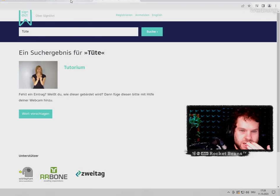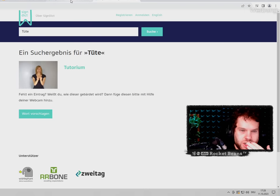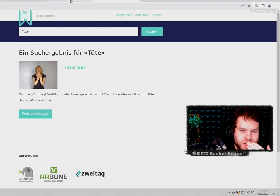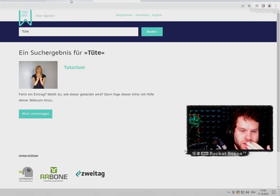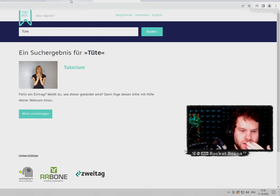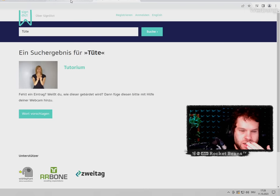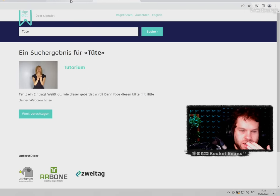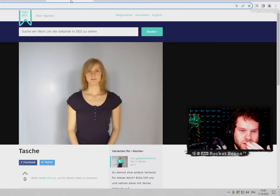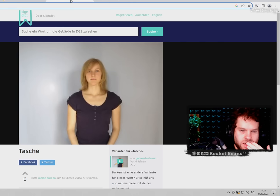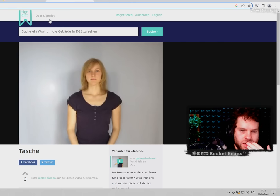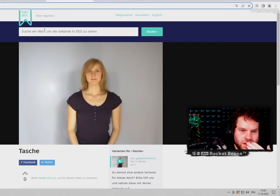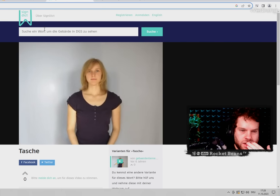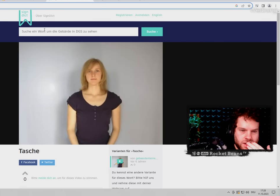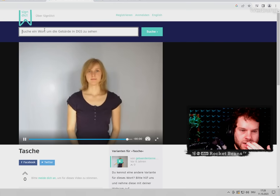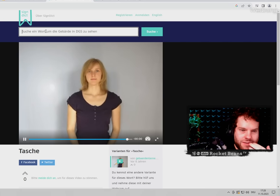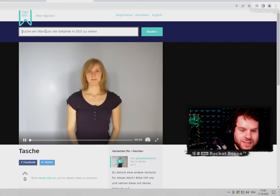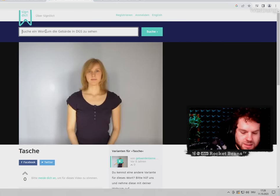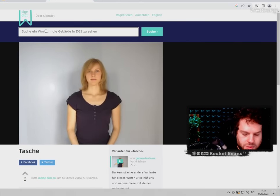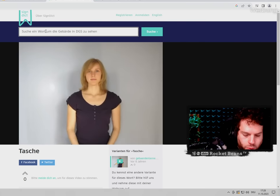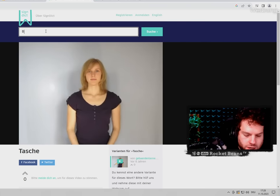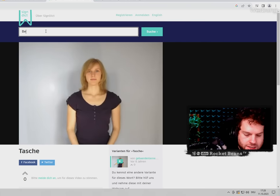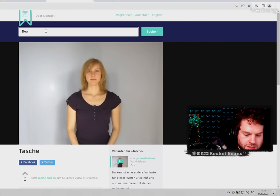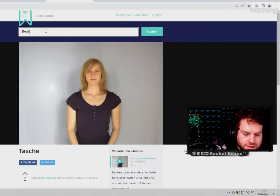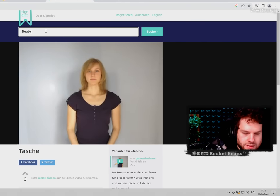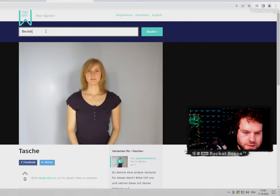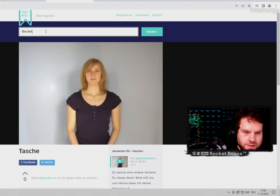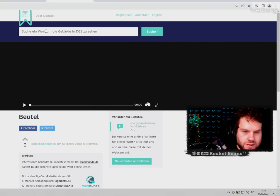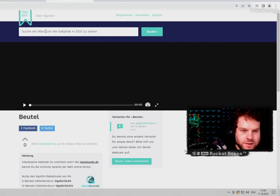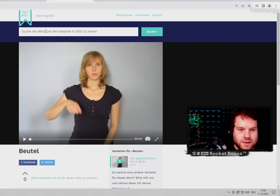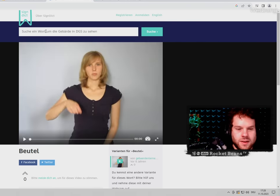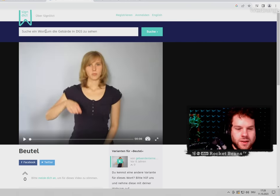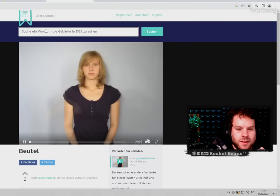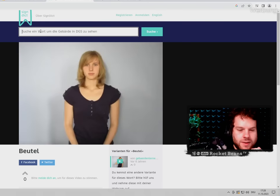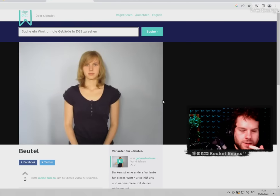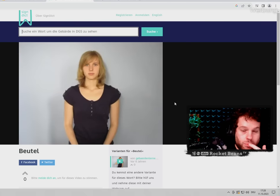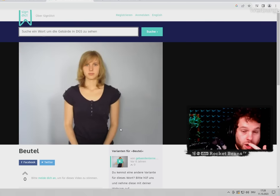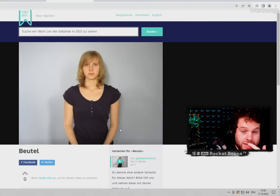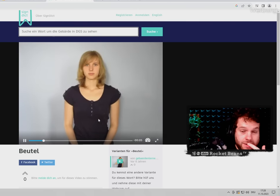Tasche? Aber was ist denn mit Beutel? Beutel?